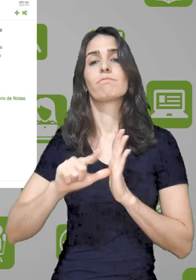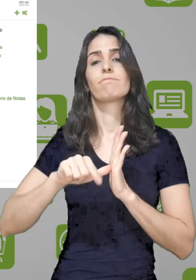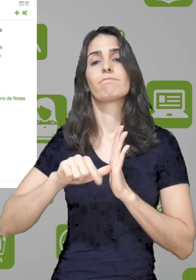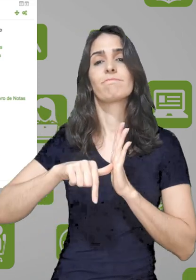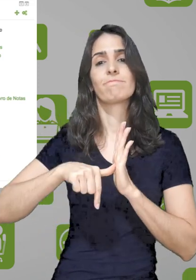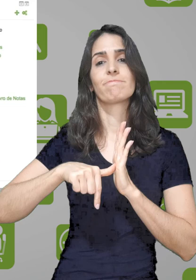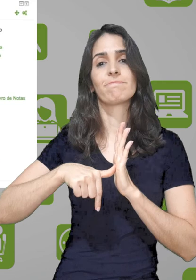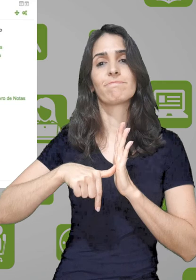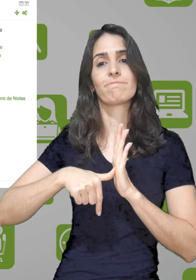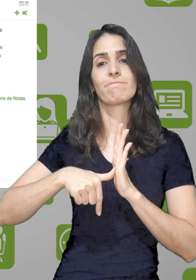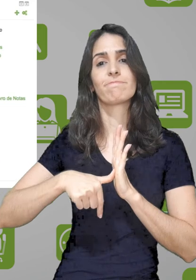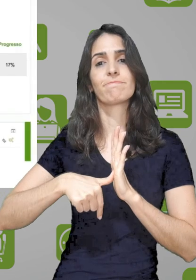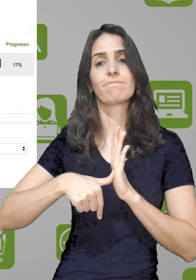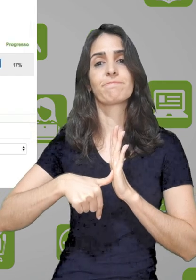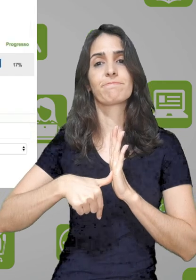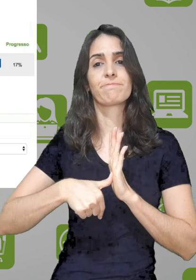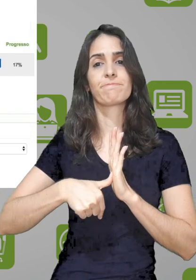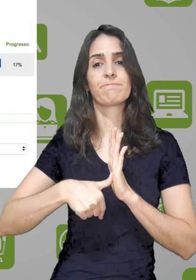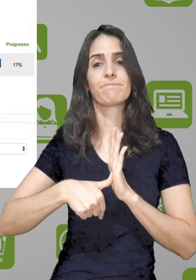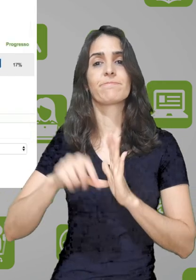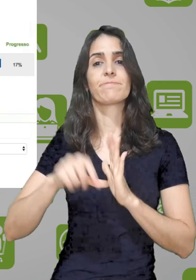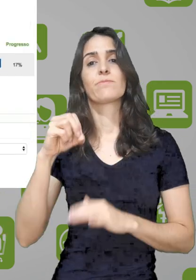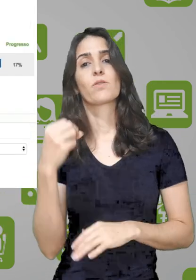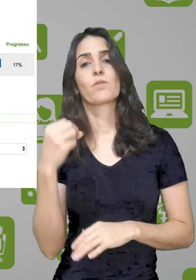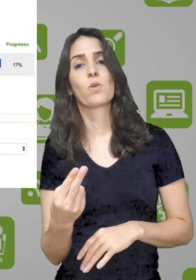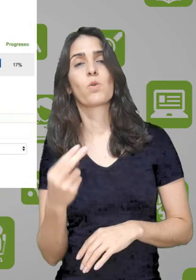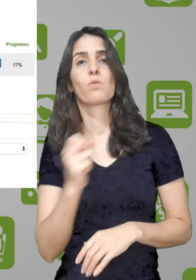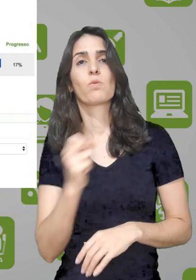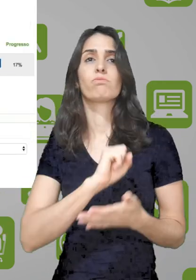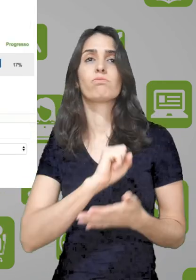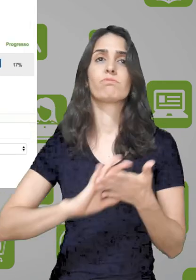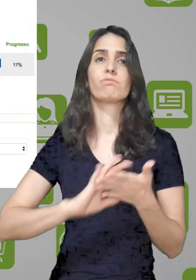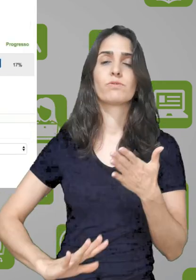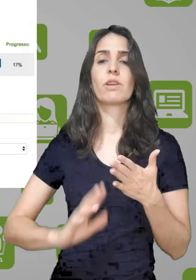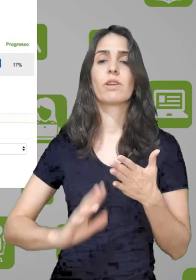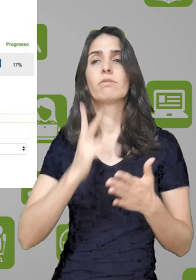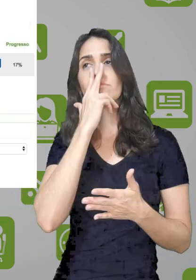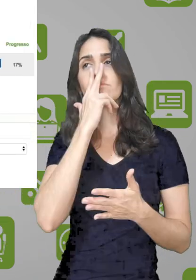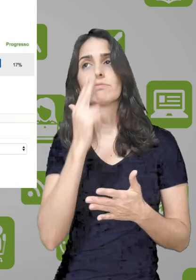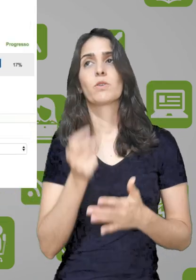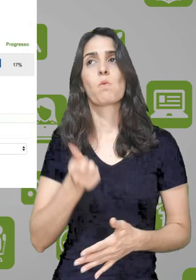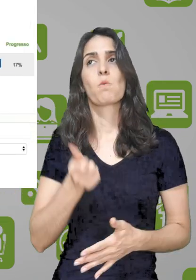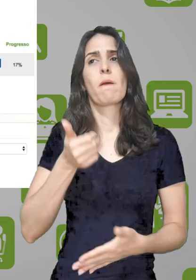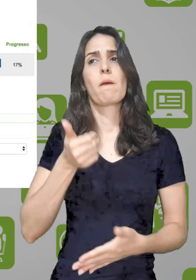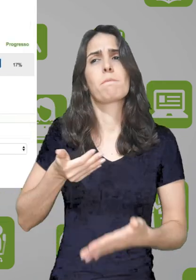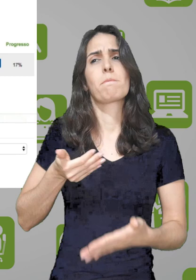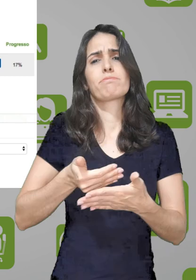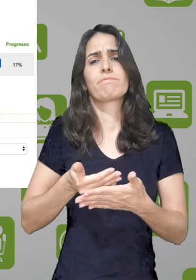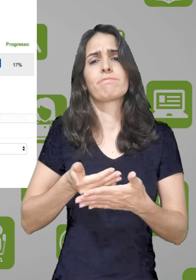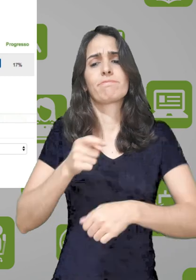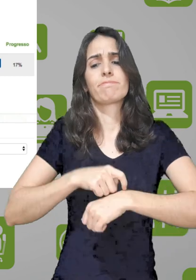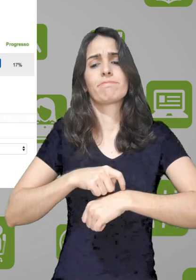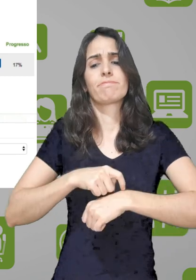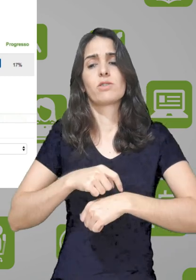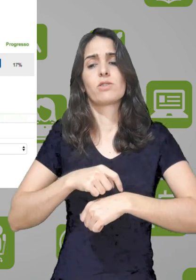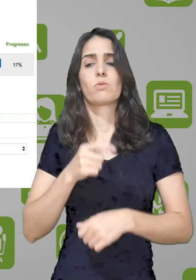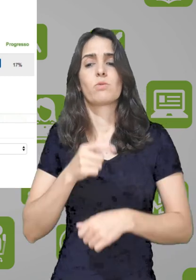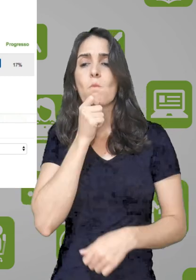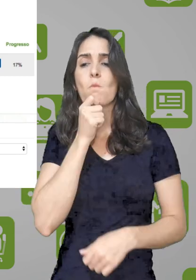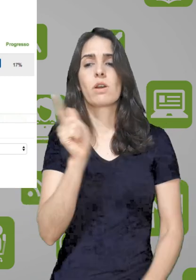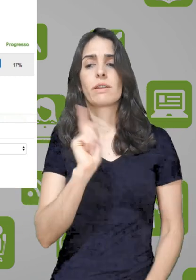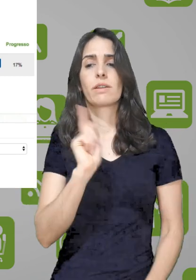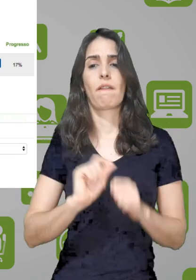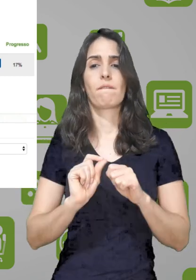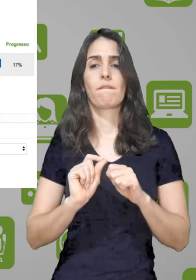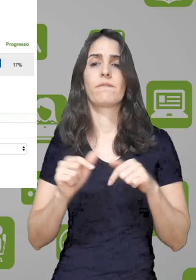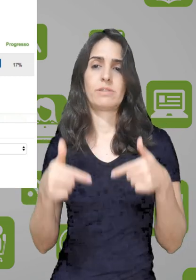identifico alunos que estão, né, atrasados ou com atividades já quase próximo